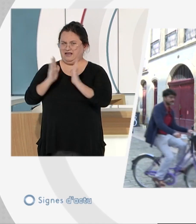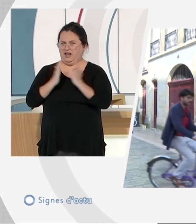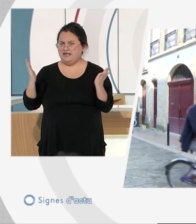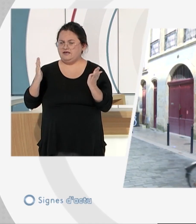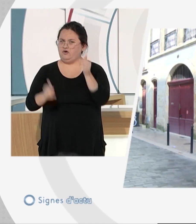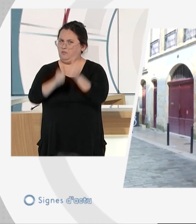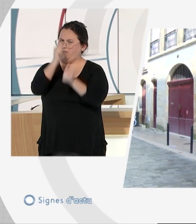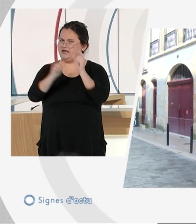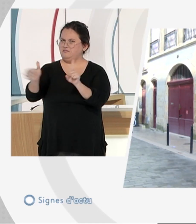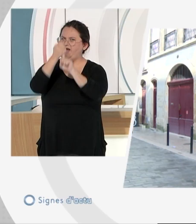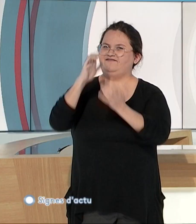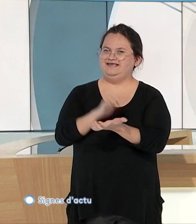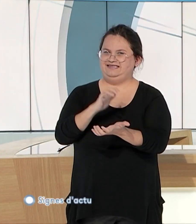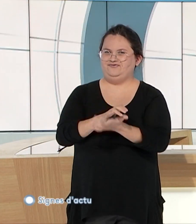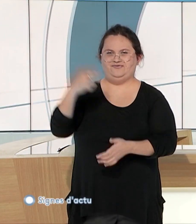Cerise.